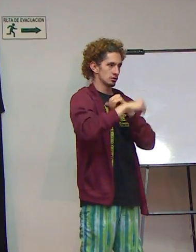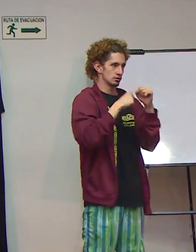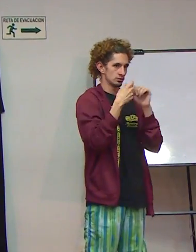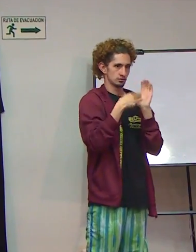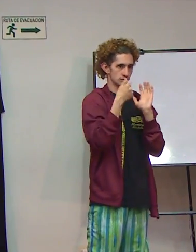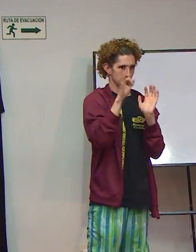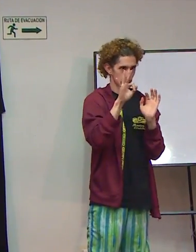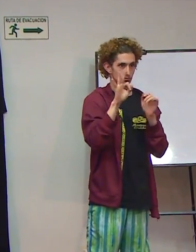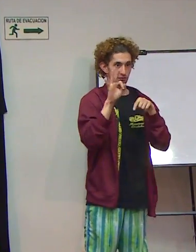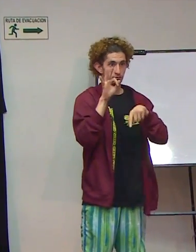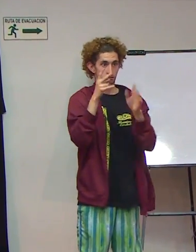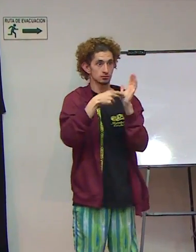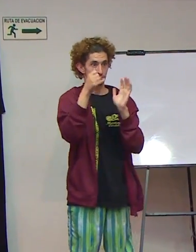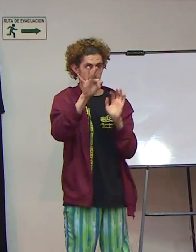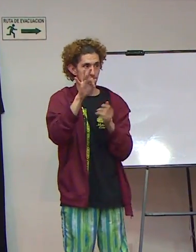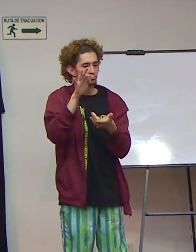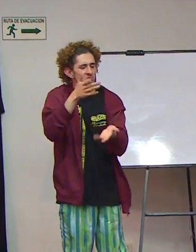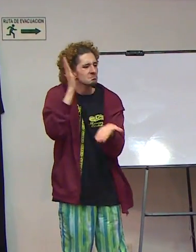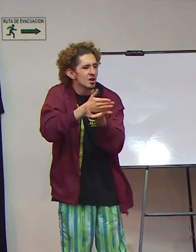de mayo.